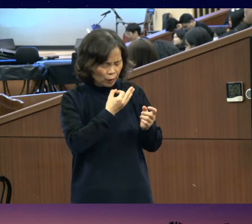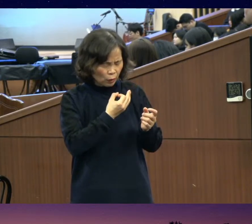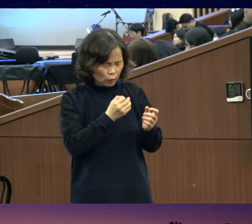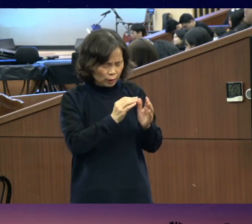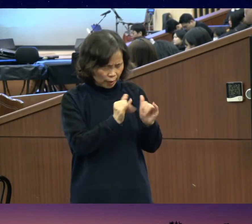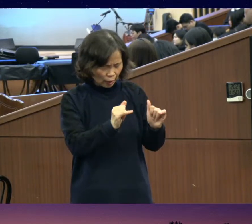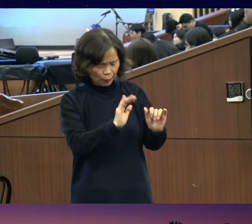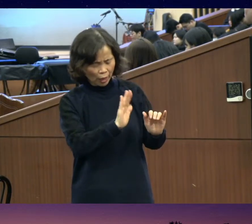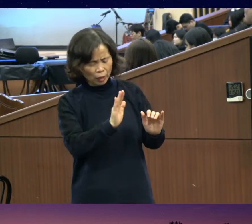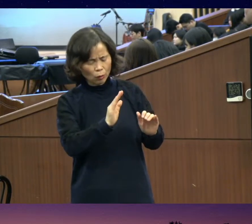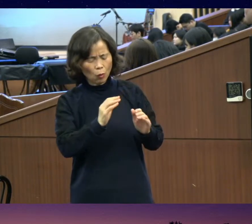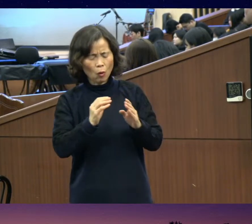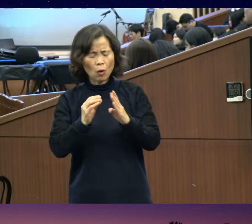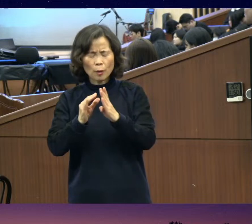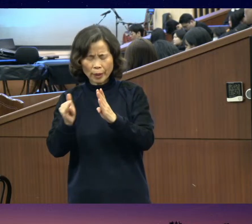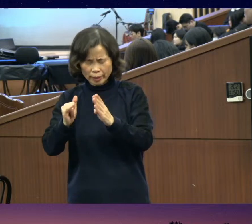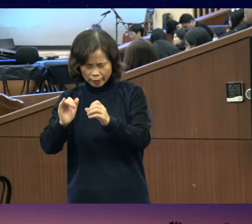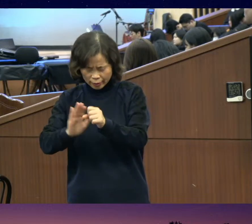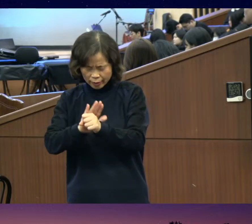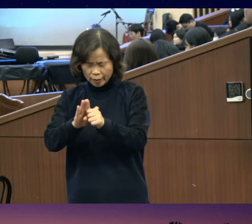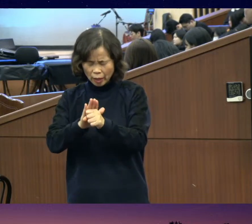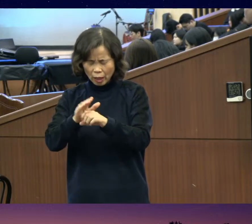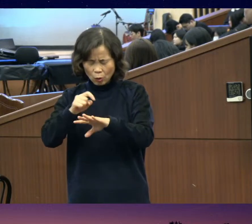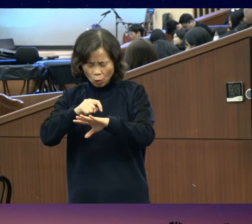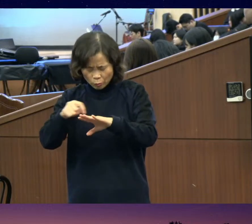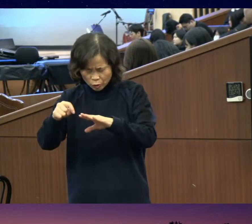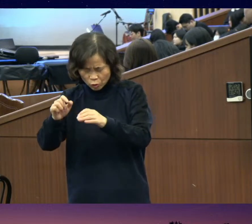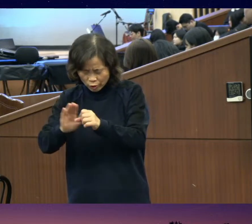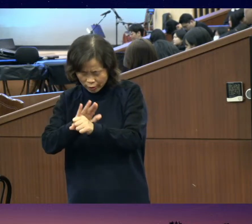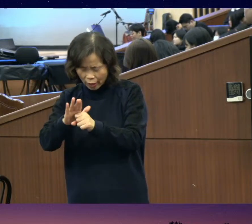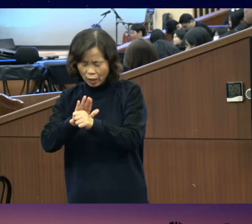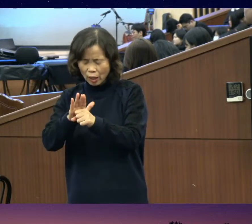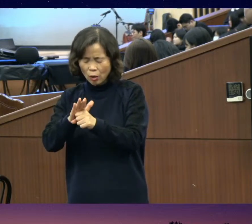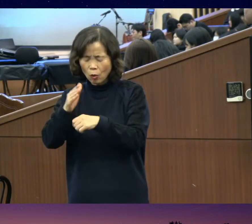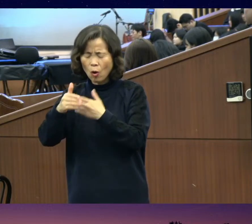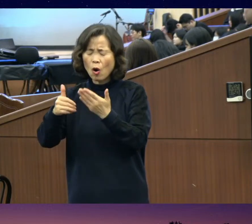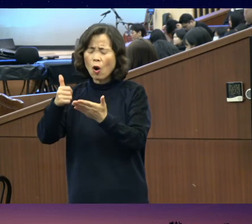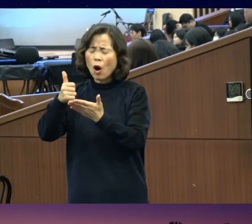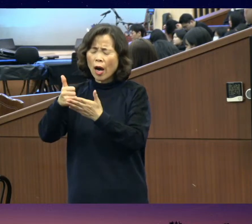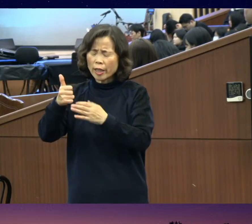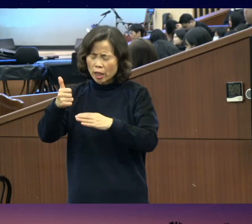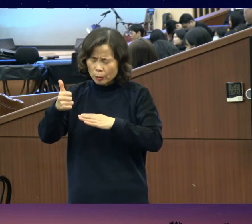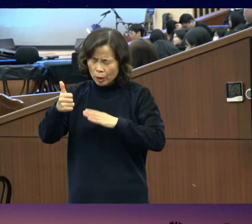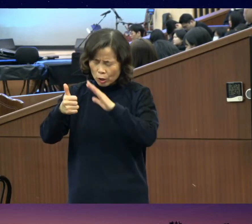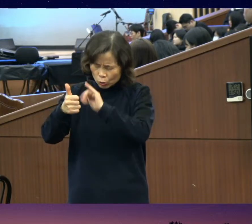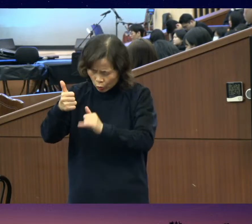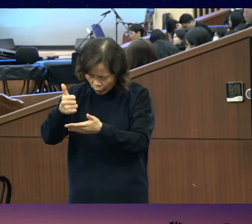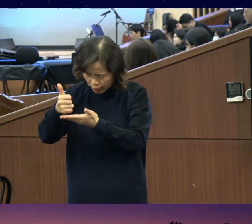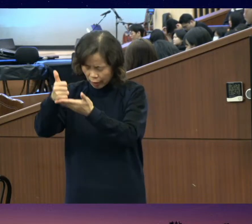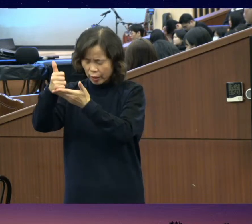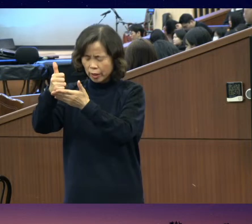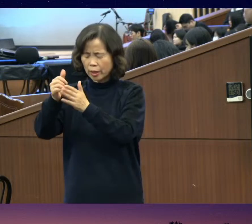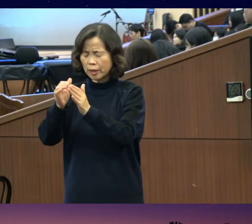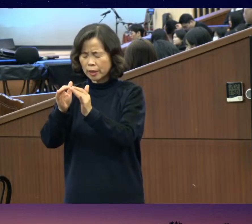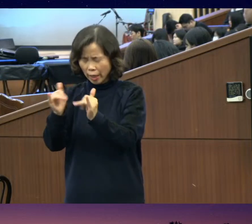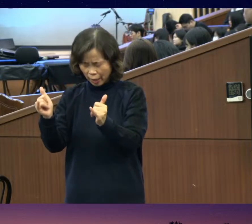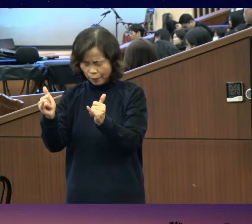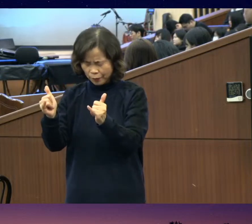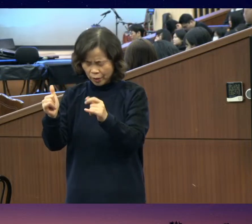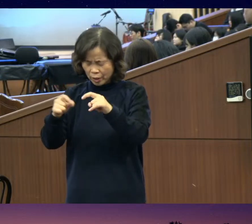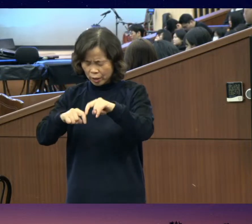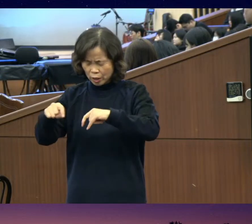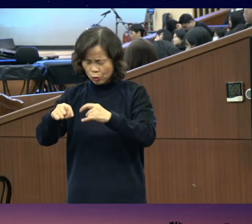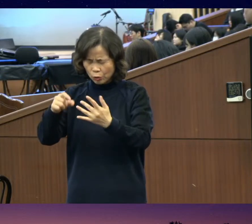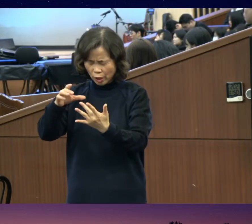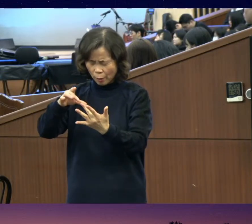아니라 백성들을 사랑하고 이 민족을 사랑하고 하나님 두려워하는 경외하는 하나님의 지도자들이 이